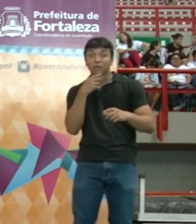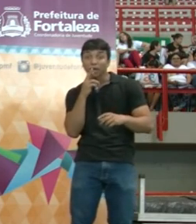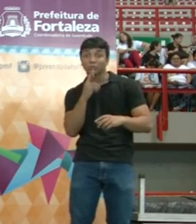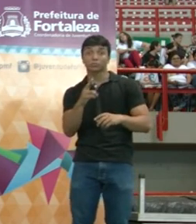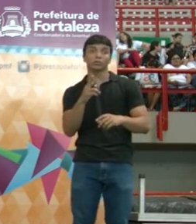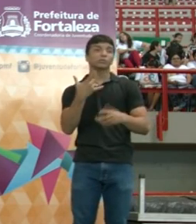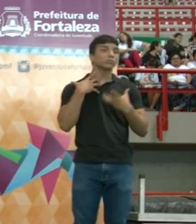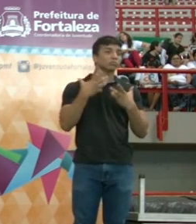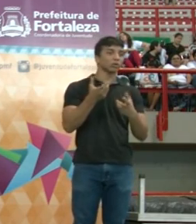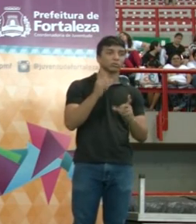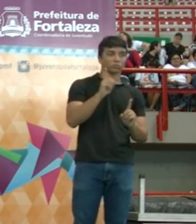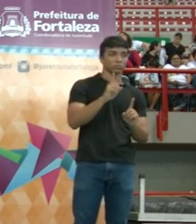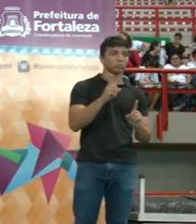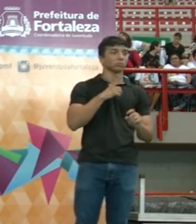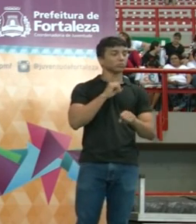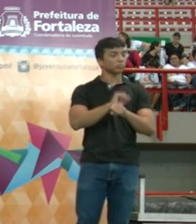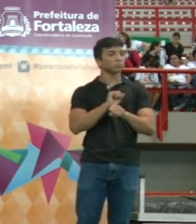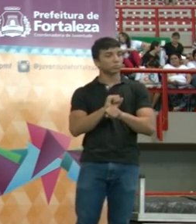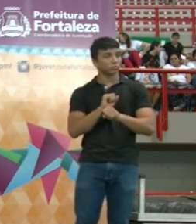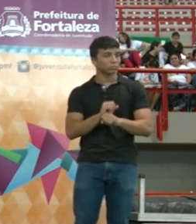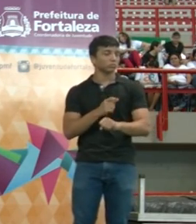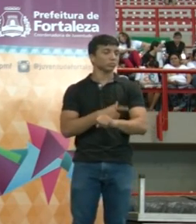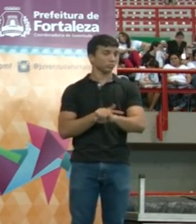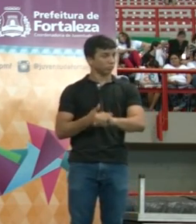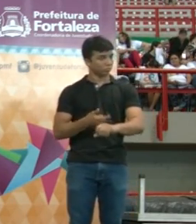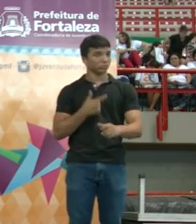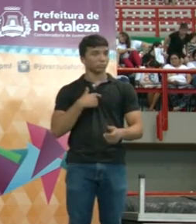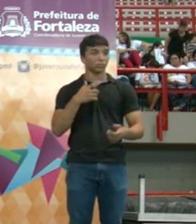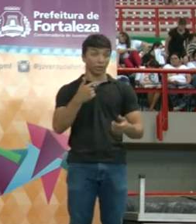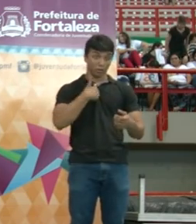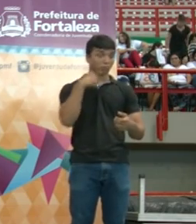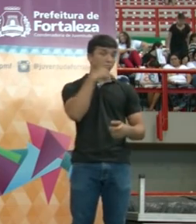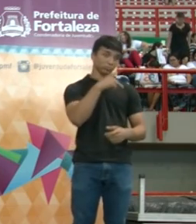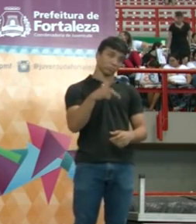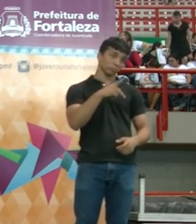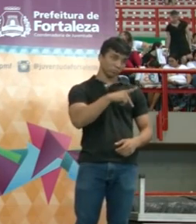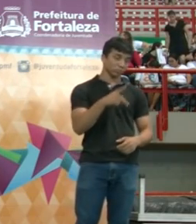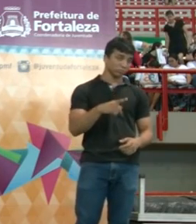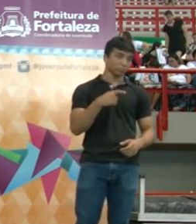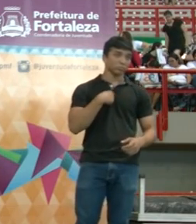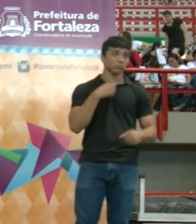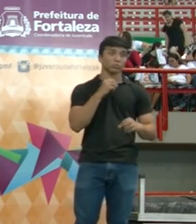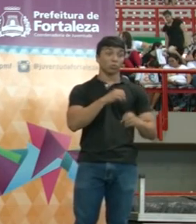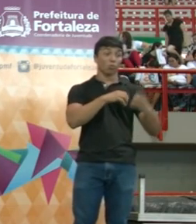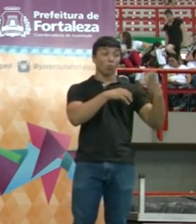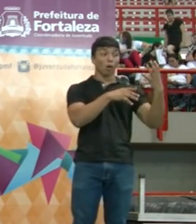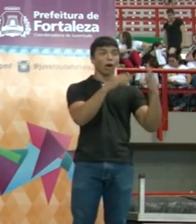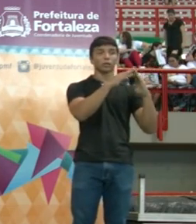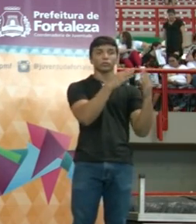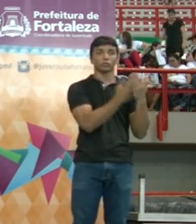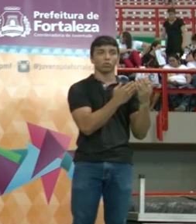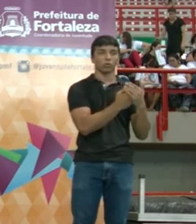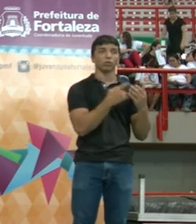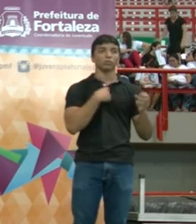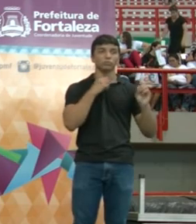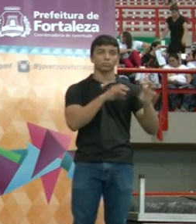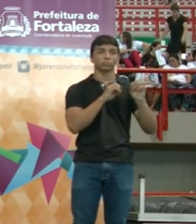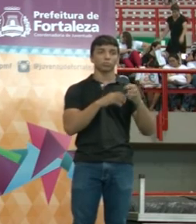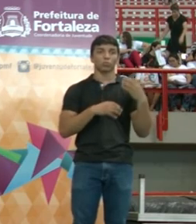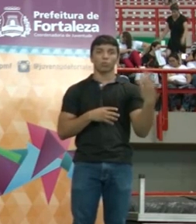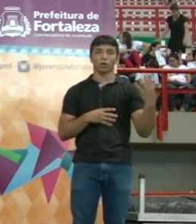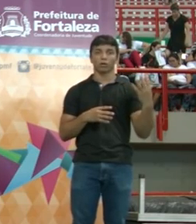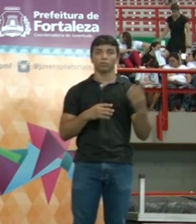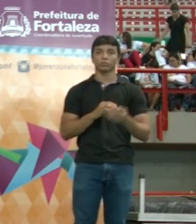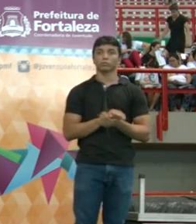eu fazer esse tipo de coisa, porque eu estou muito atarefado. Sou professor, dou aula em 4 escolas, né? Além de coordenar